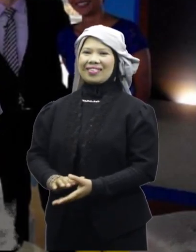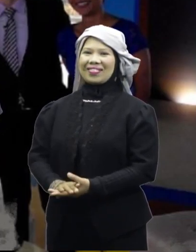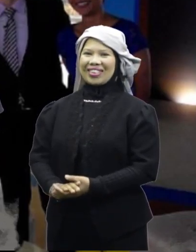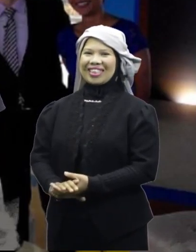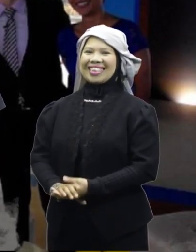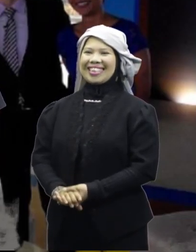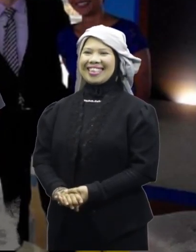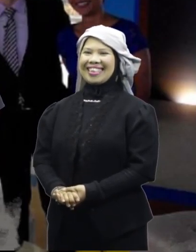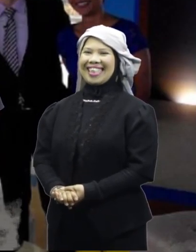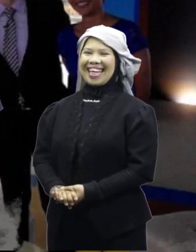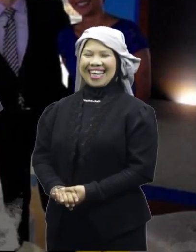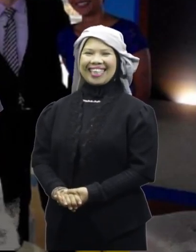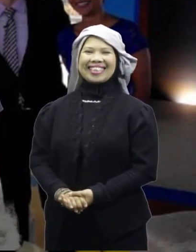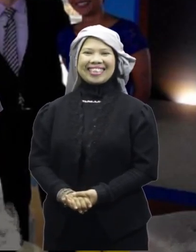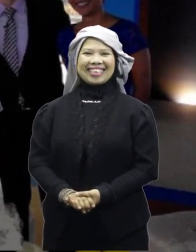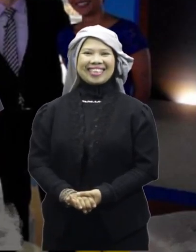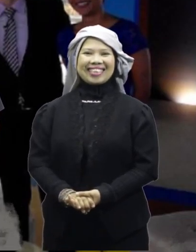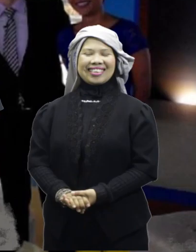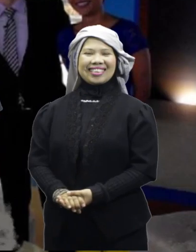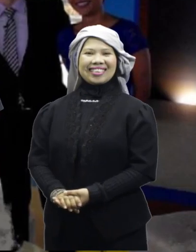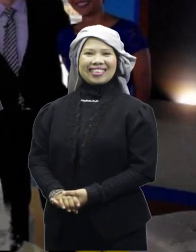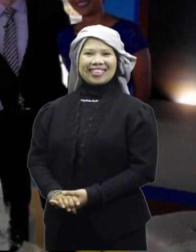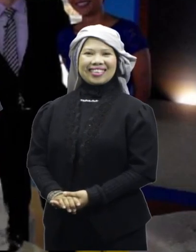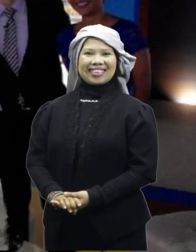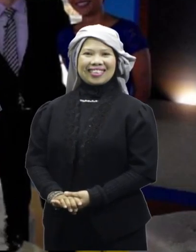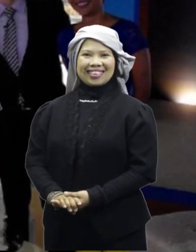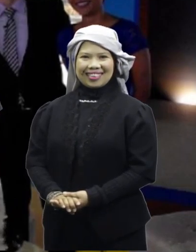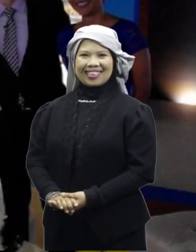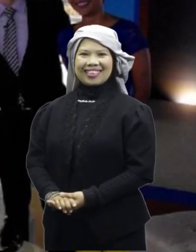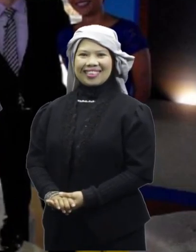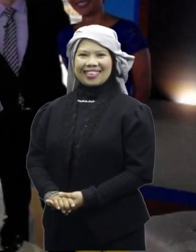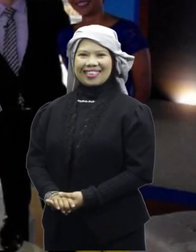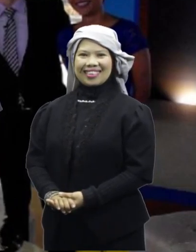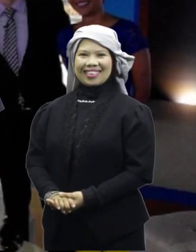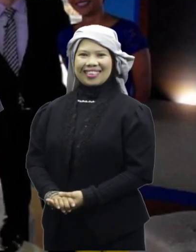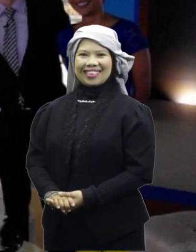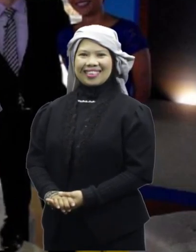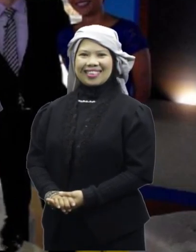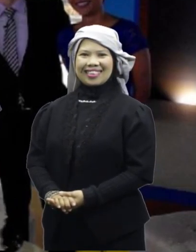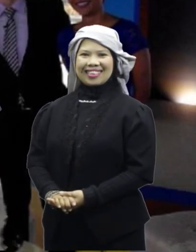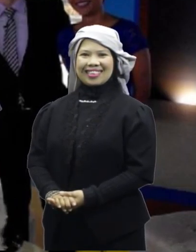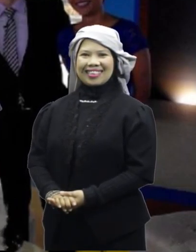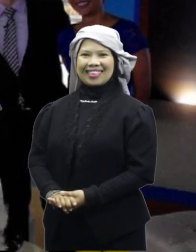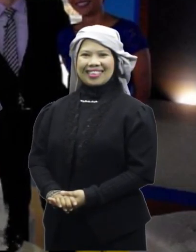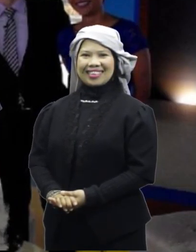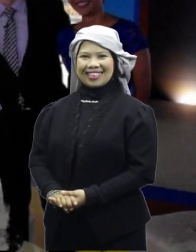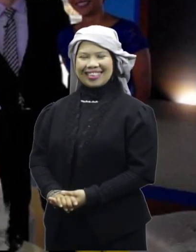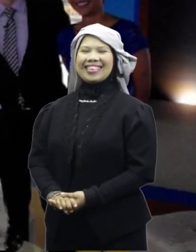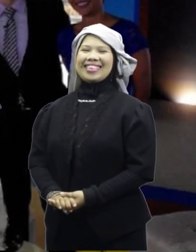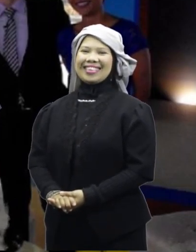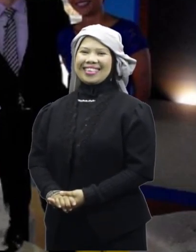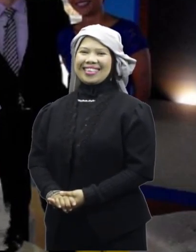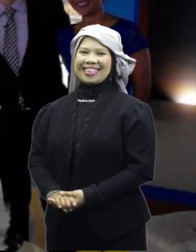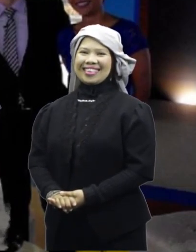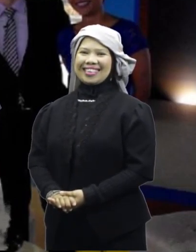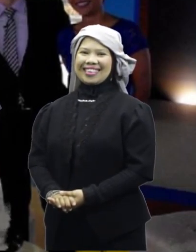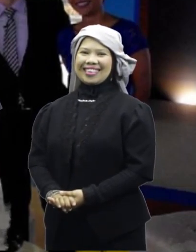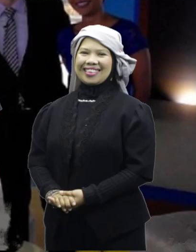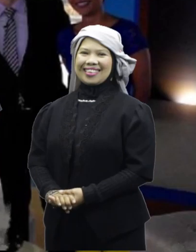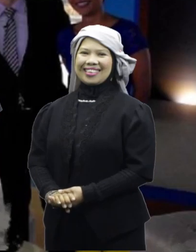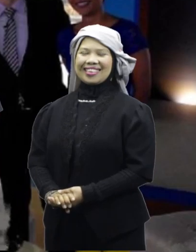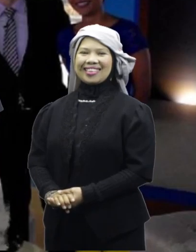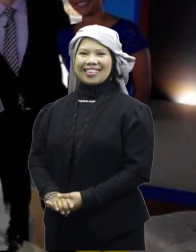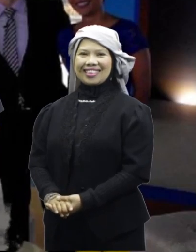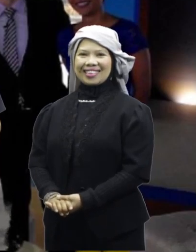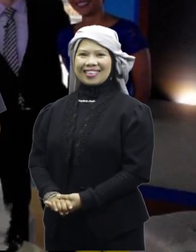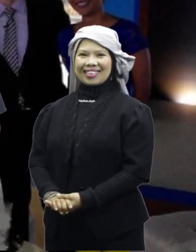mereka. Itu sahabat-sahabat bahasan saya dengan Terilis luar biasa. Saya dapat ilmu lagi terus dari beliau. Dari sisi bagaimana